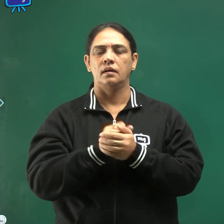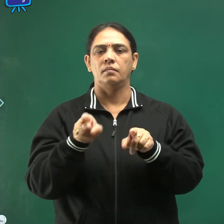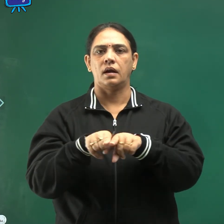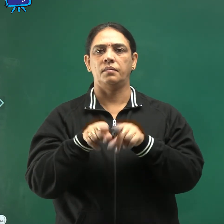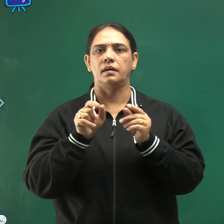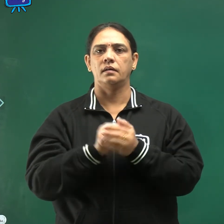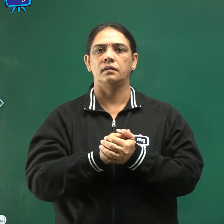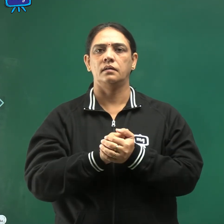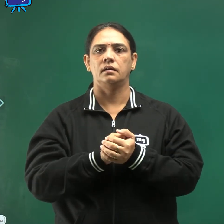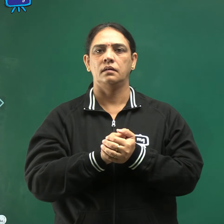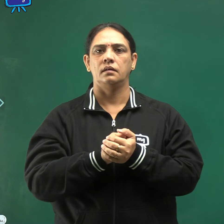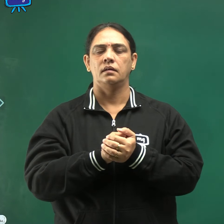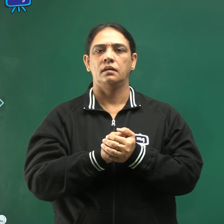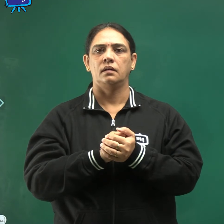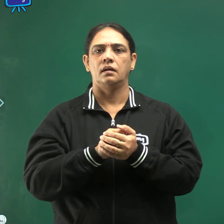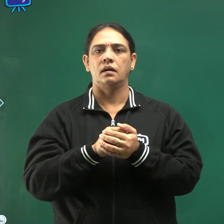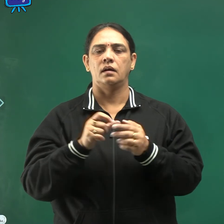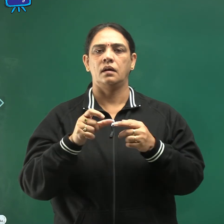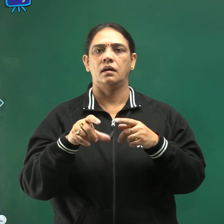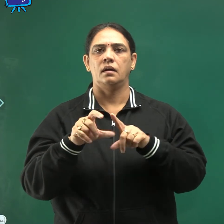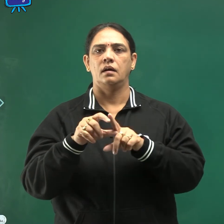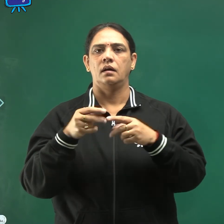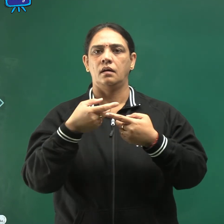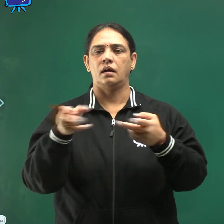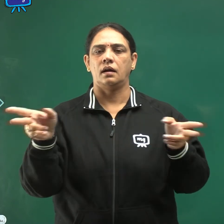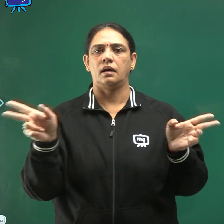बराबर अलग करेंगे